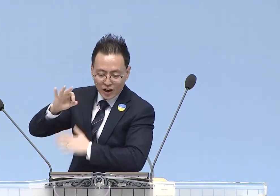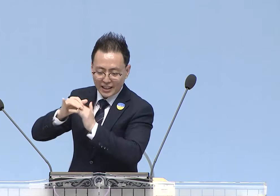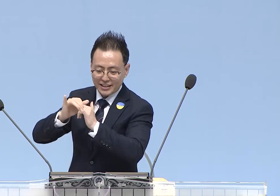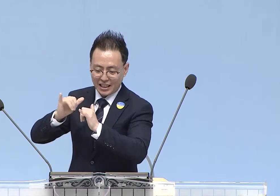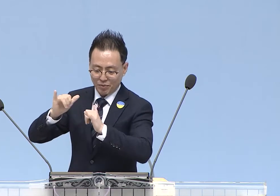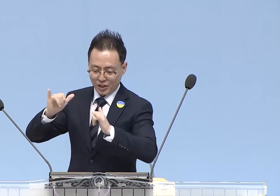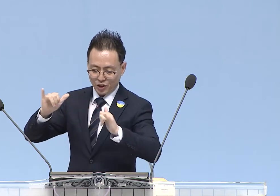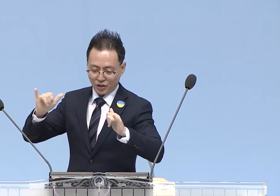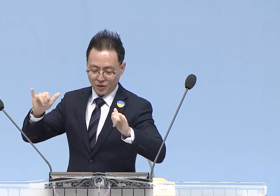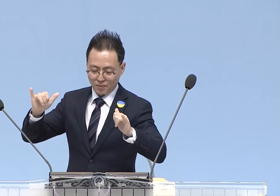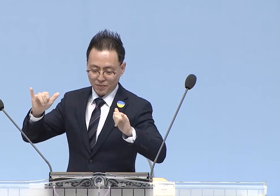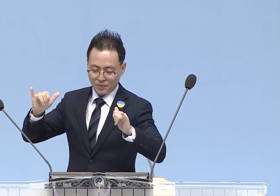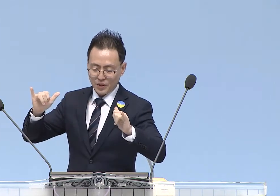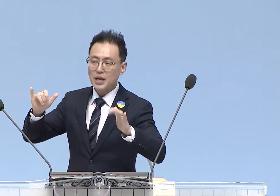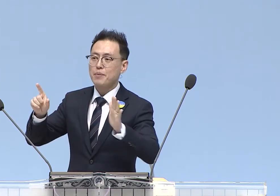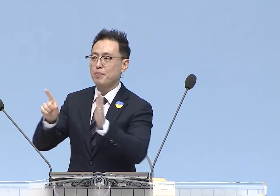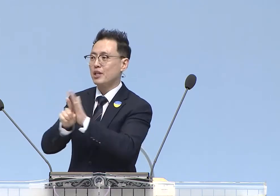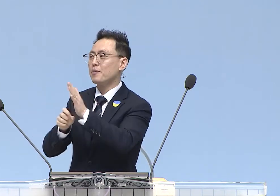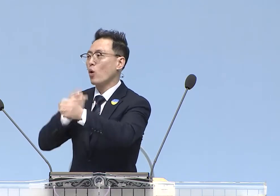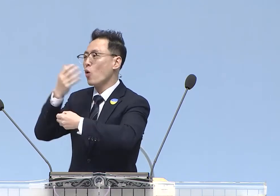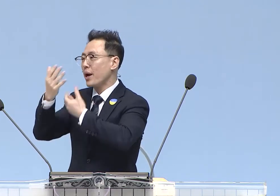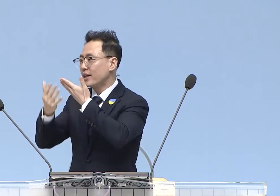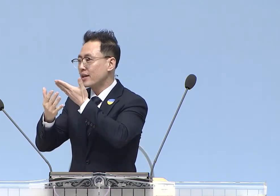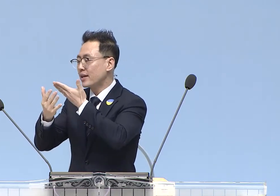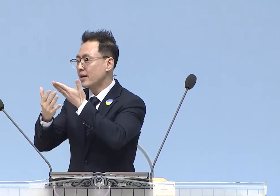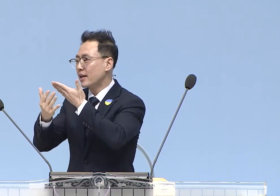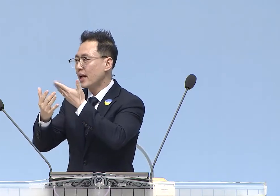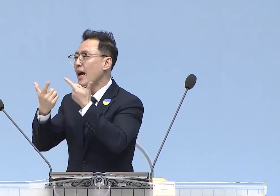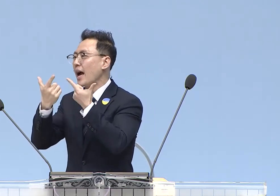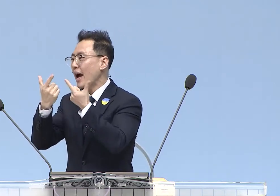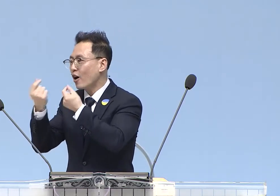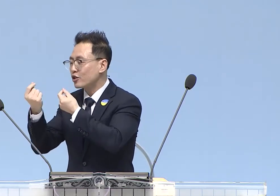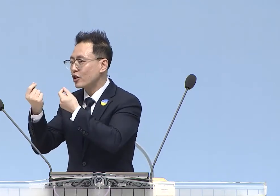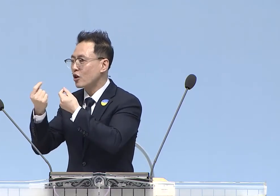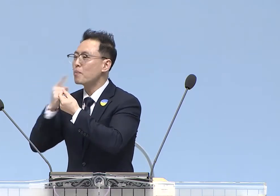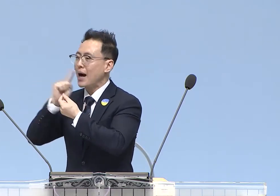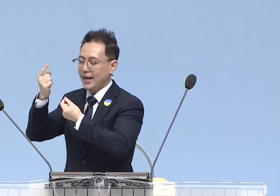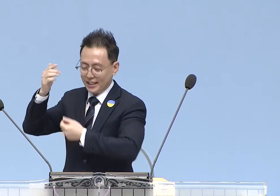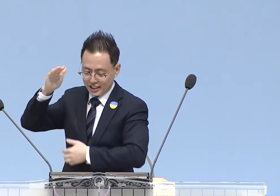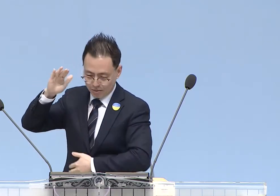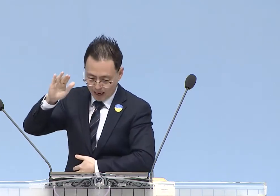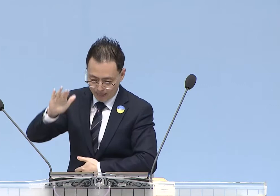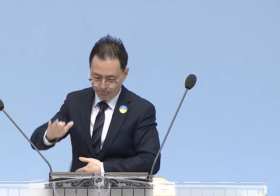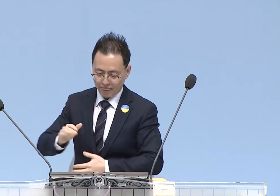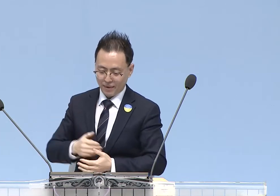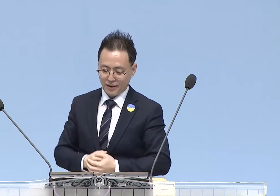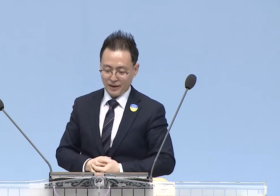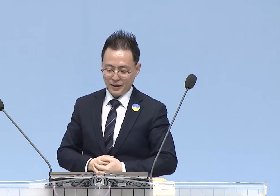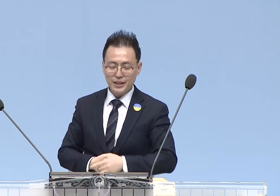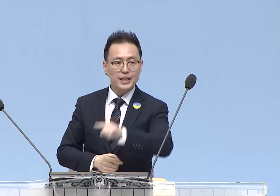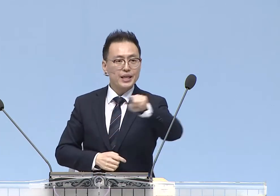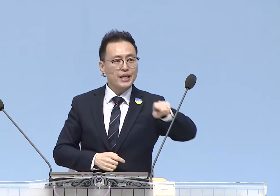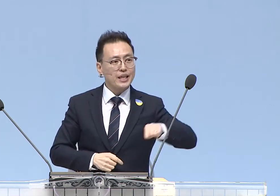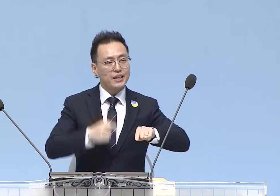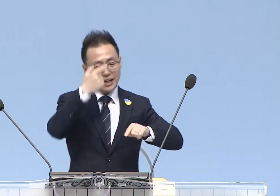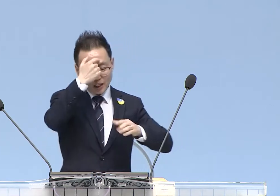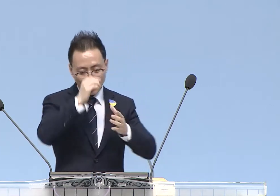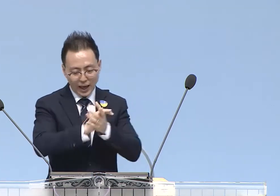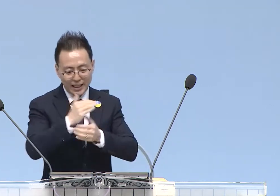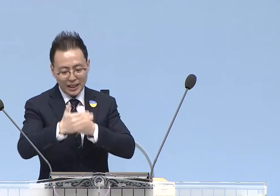인정하는 사람들처럼 믿음의 고백을 한 것처럼 말했지만 이들의 기도에